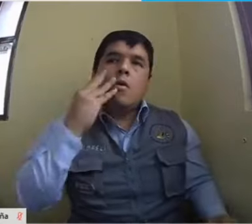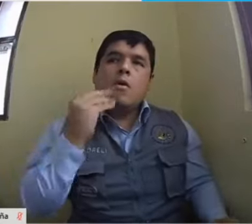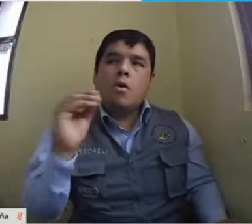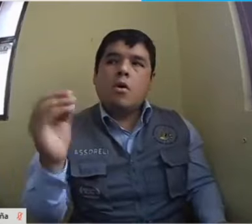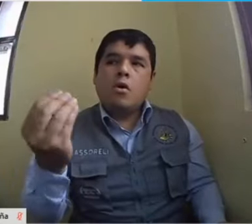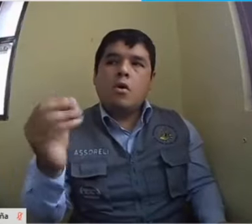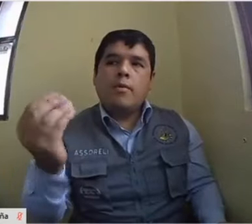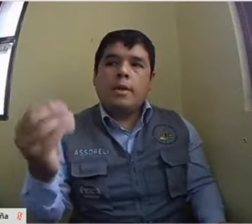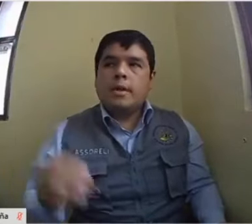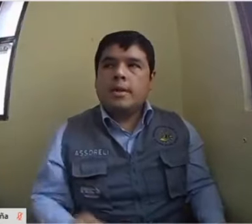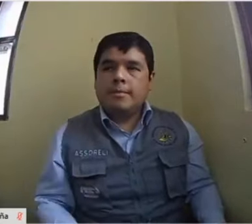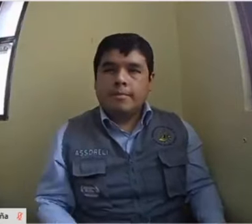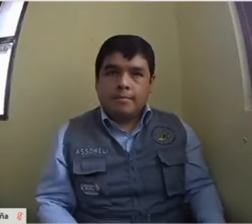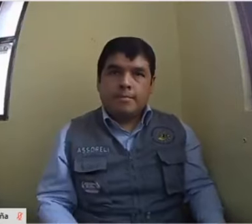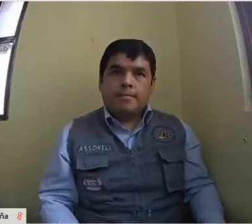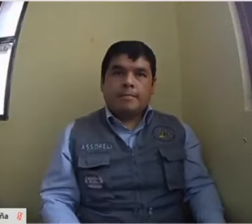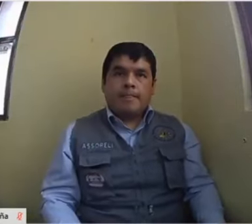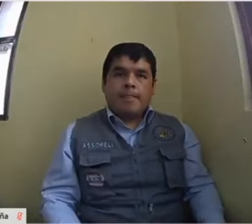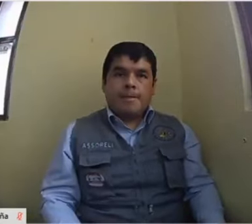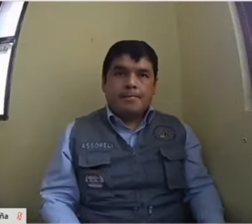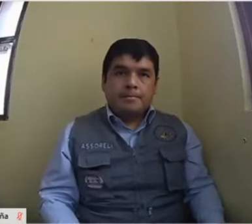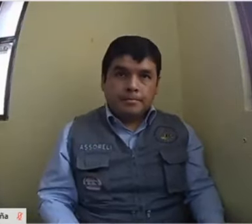Cualquiera de las dos señas se puede utilizar para joven.